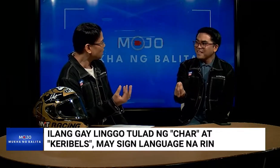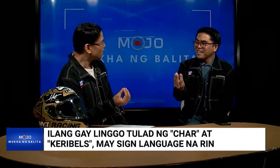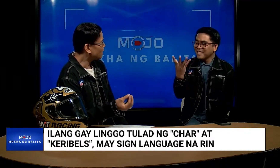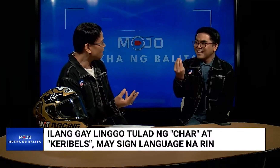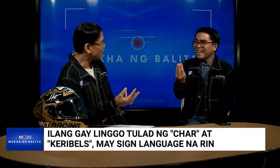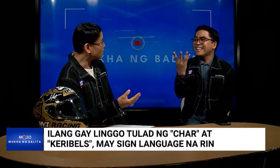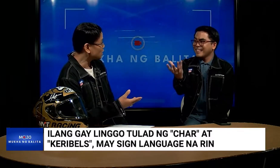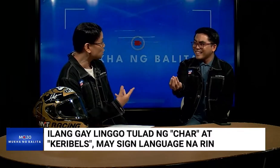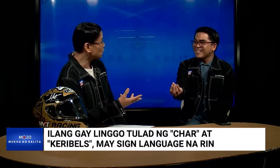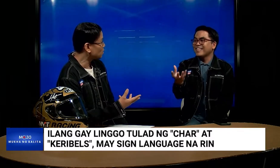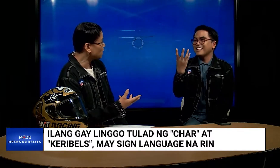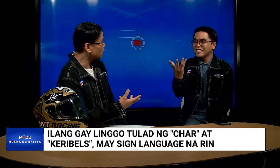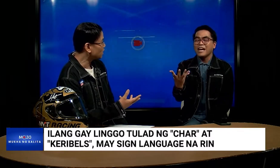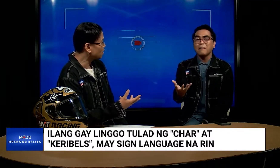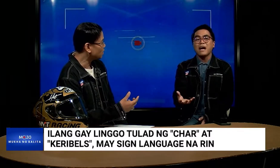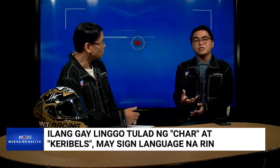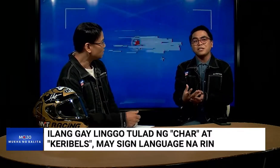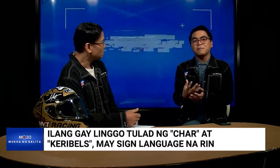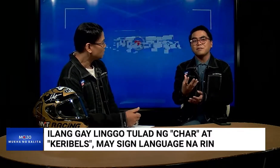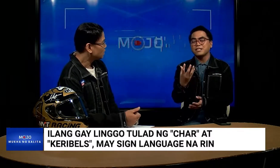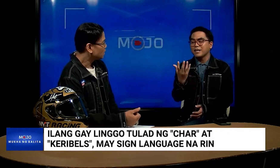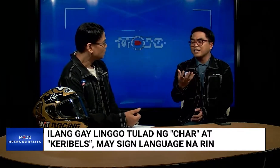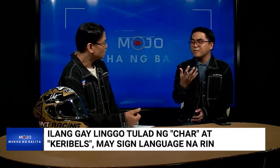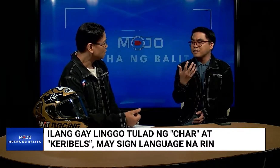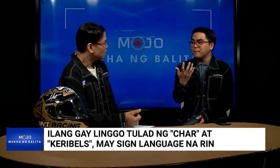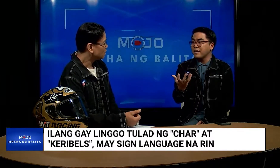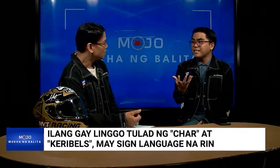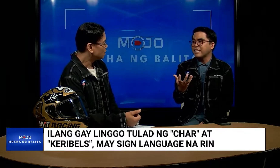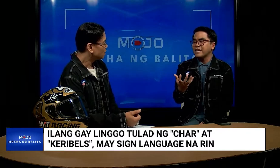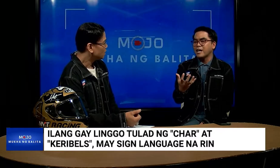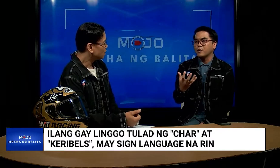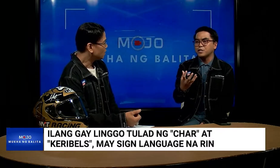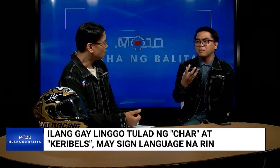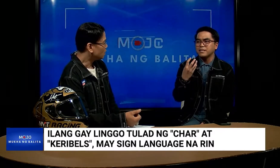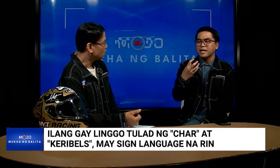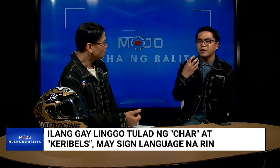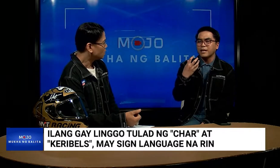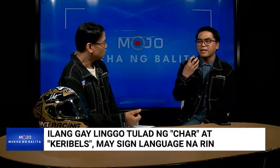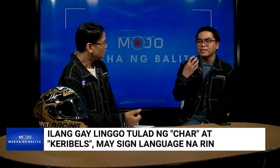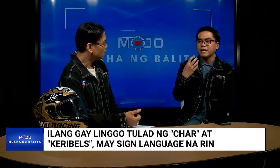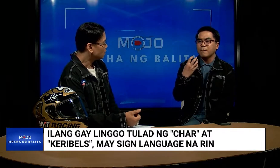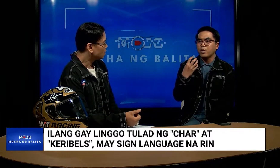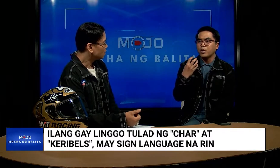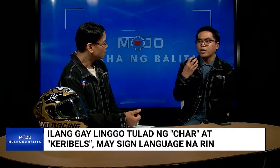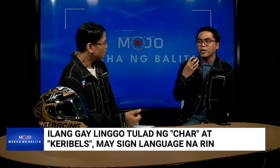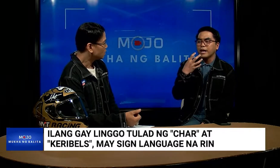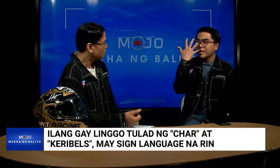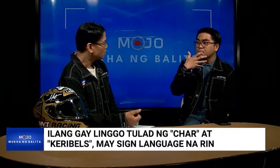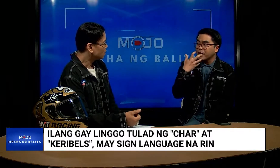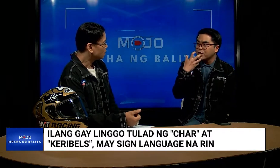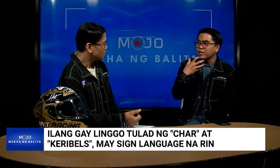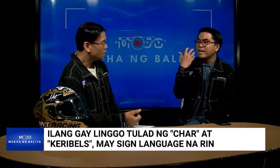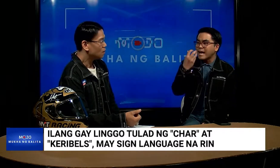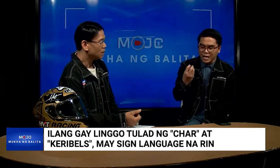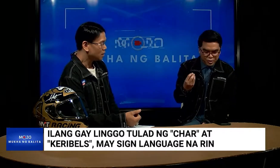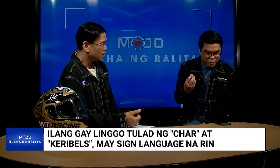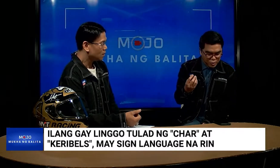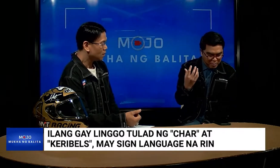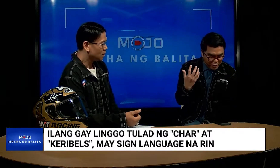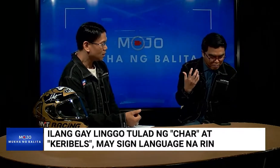natin yung hand gesture naman natin. Actually, Pops, sa Becky Sign Language, mas talaga sila, more on expression and action. So, meron pa